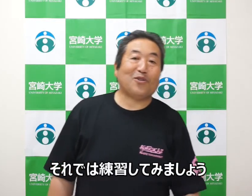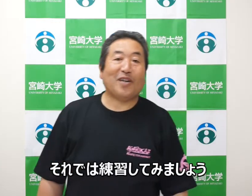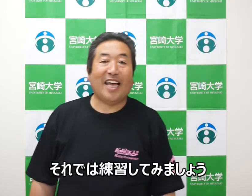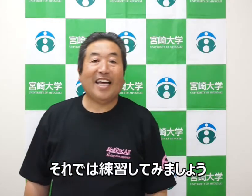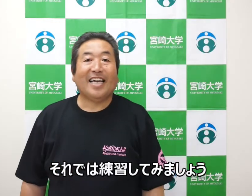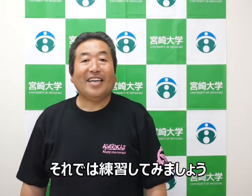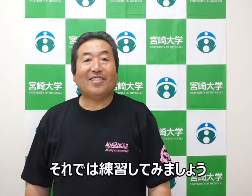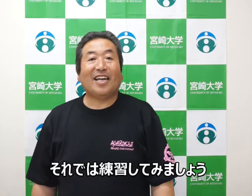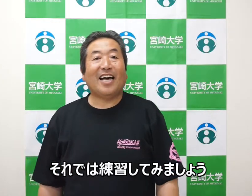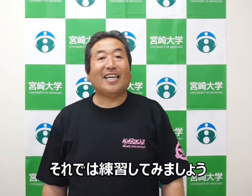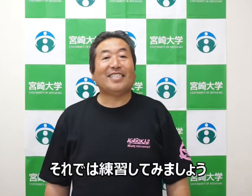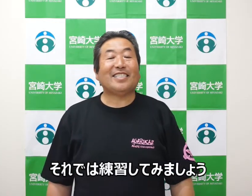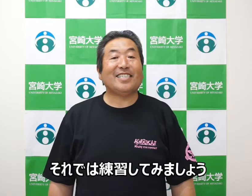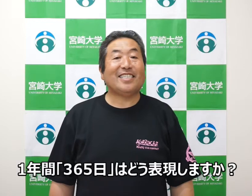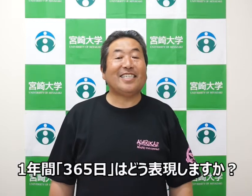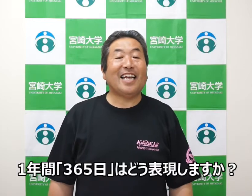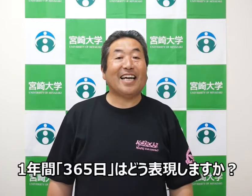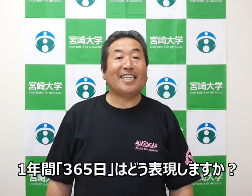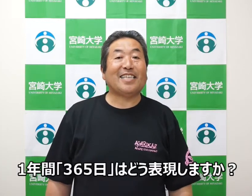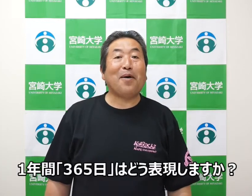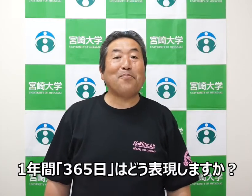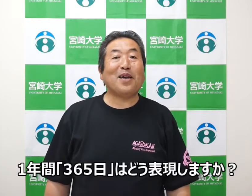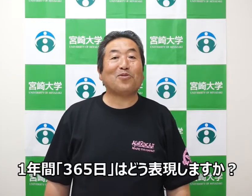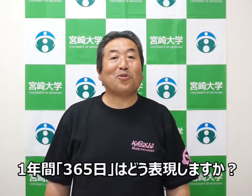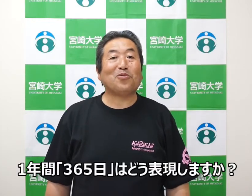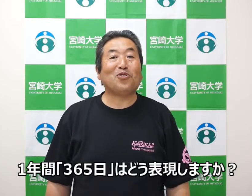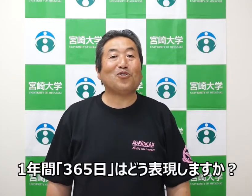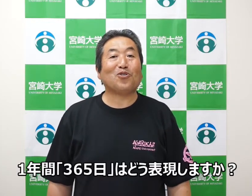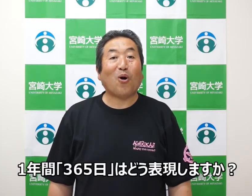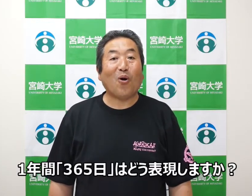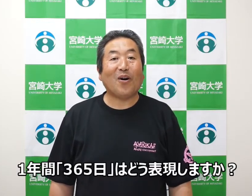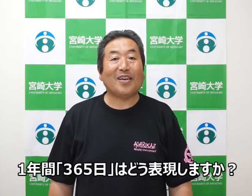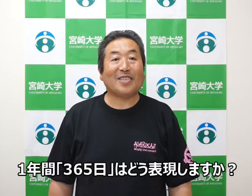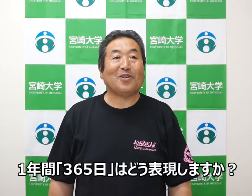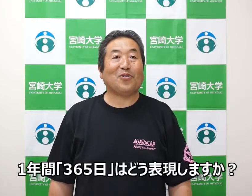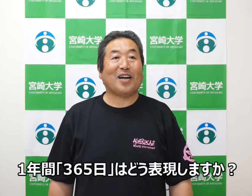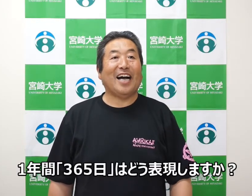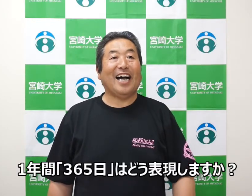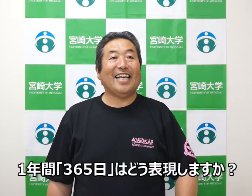ね。たら1年間365いきましょうか。はい、